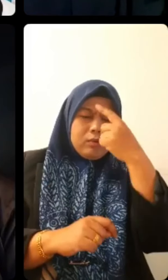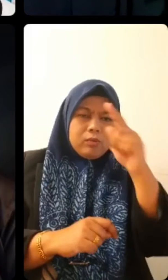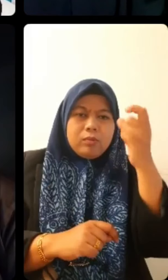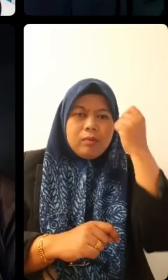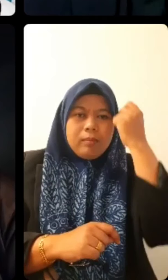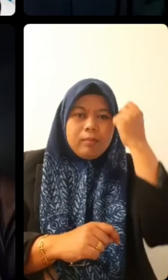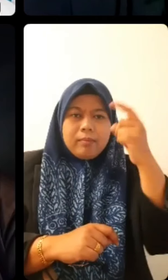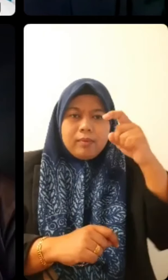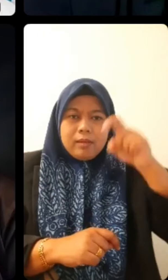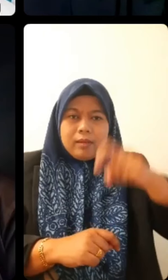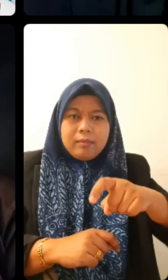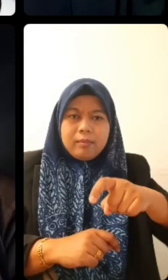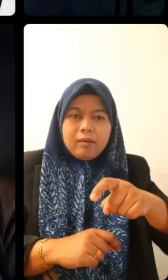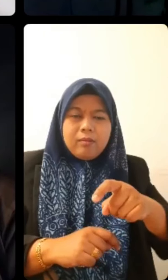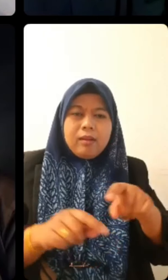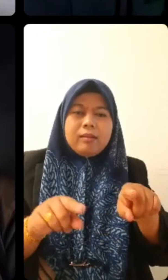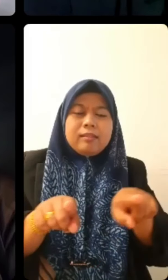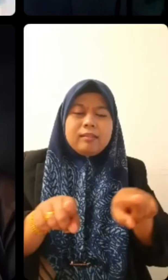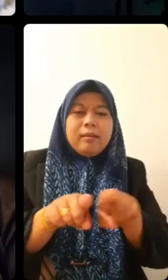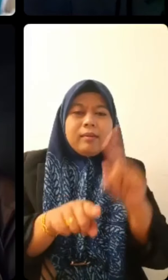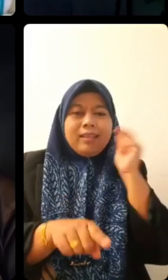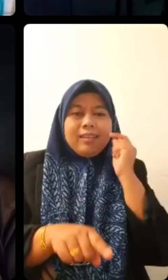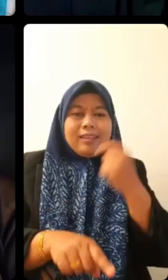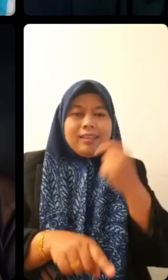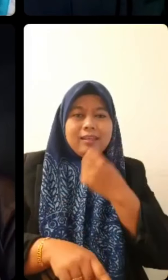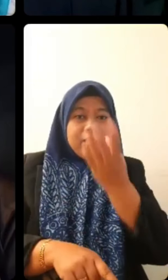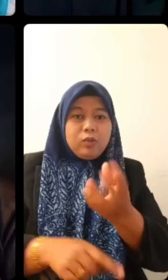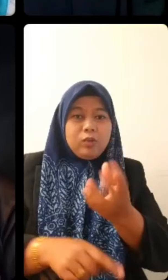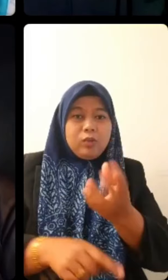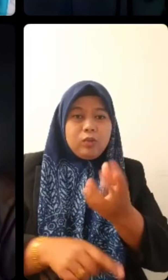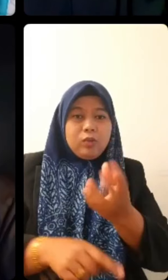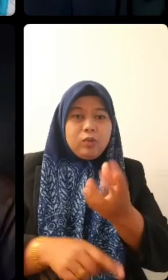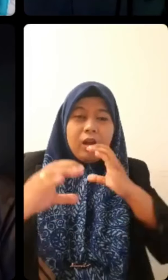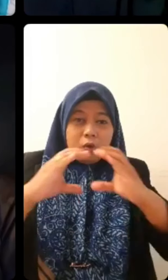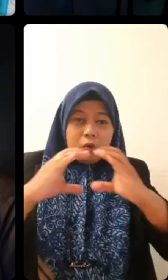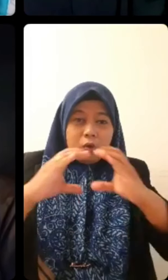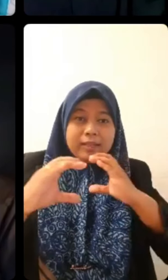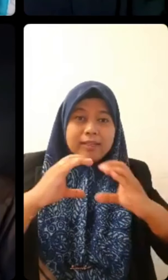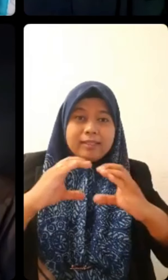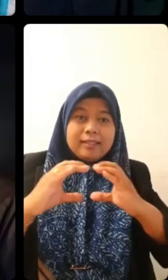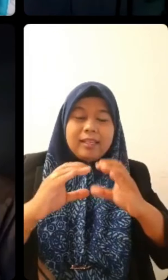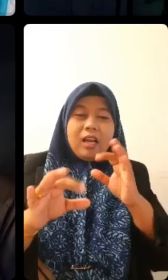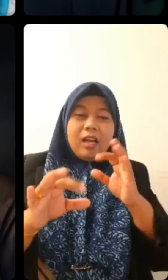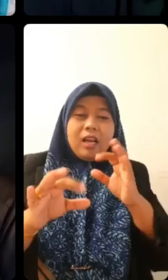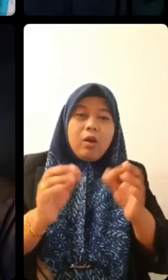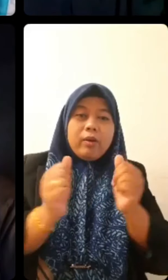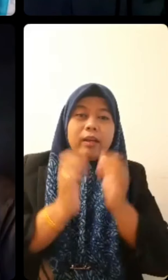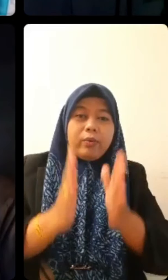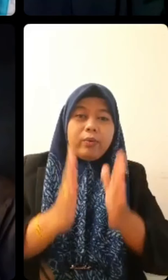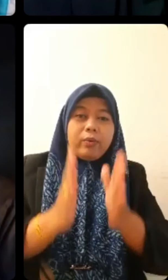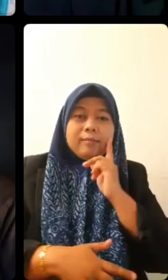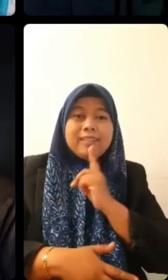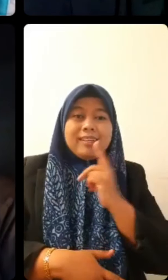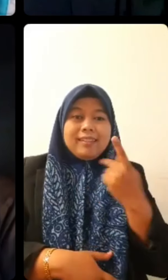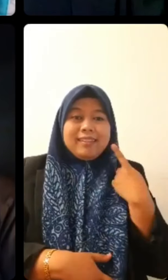masalah komunikasi itulah. Seperti tadi saya cakap, masalah komunikasi ni kalau dengan orang pekak, kita kena belajar bahasa